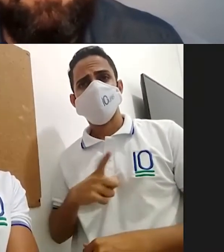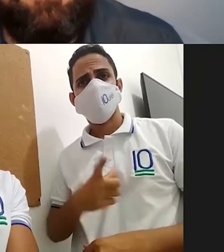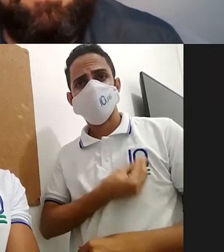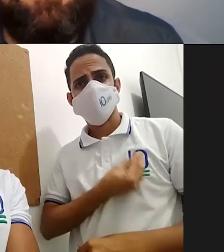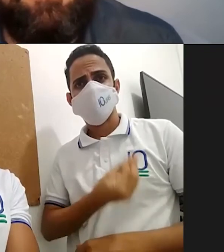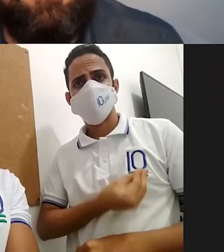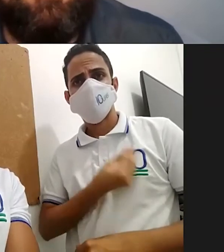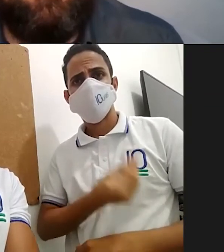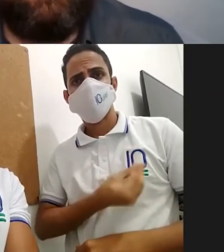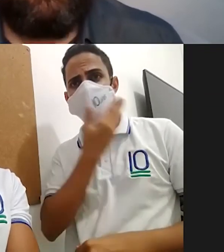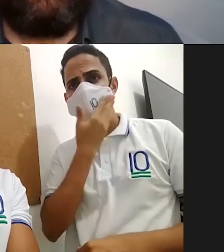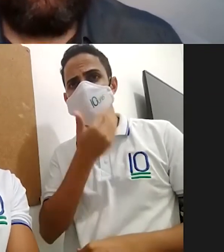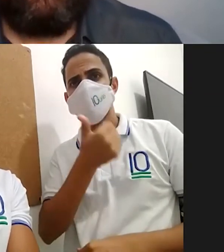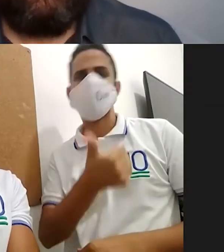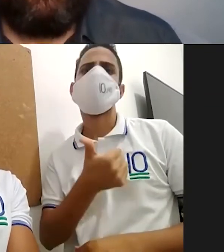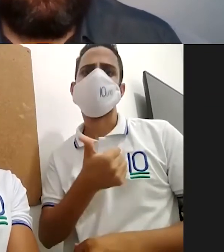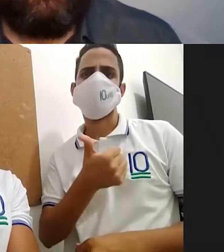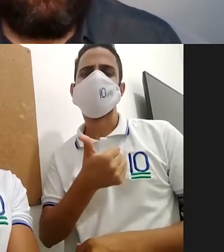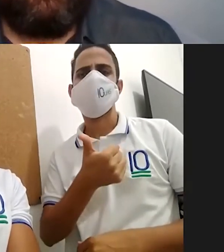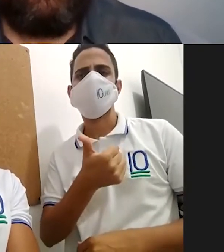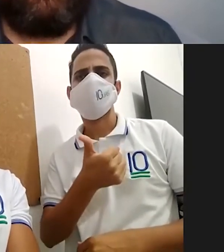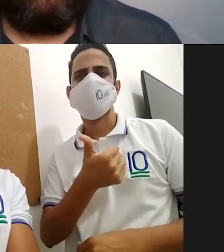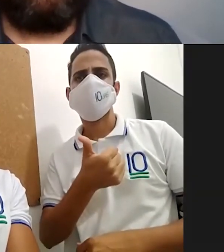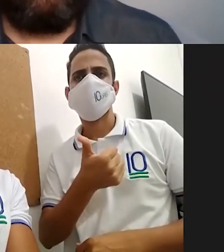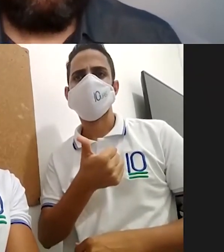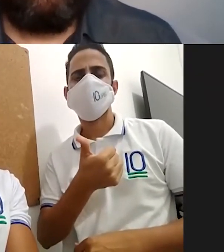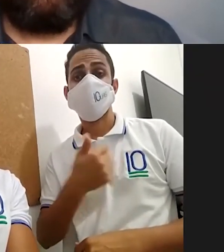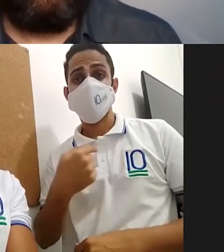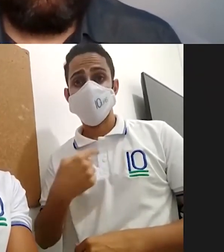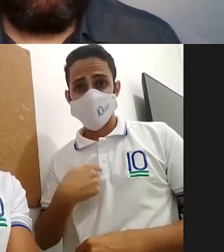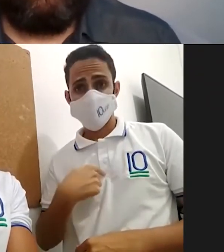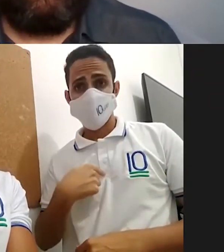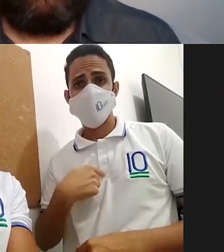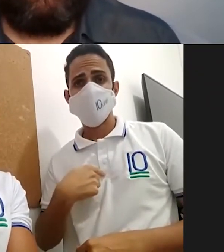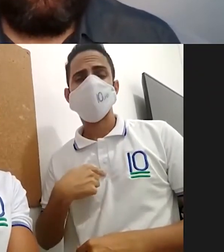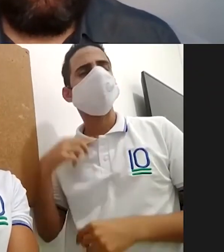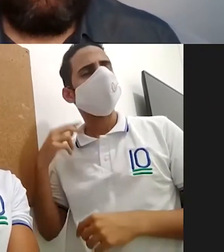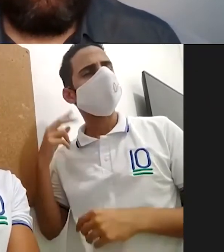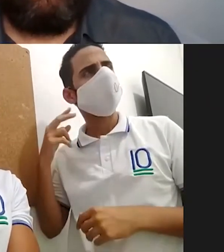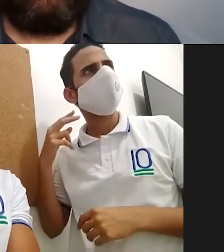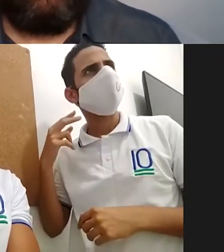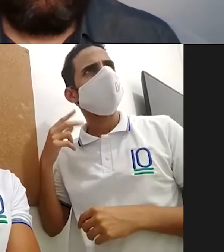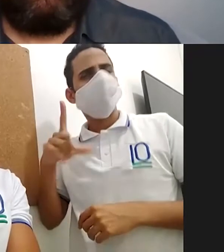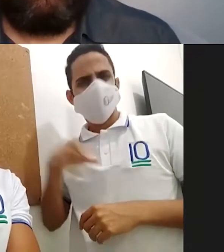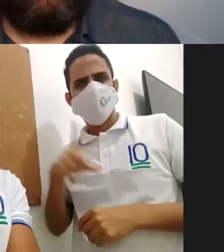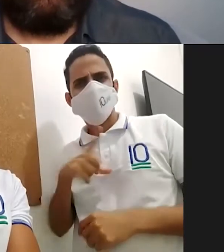que eu tive. Com a vida que eu tive a sorte de ter. Então, eu estou saindo do sofá